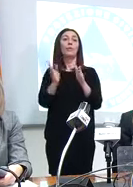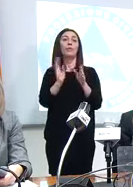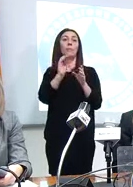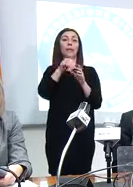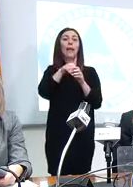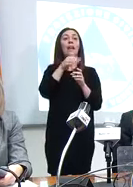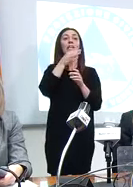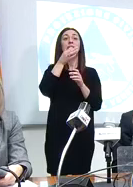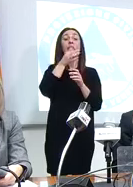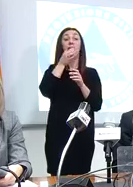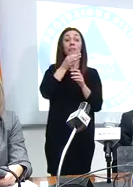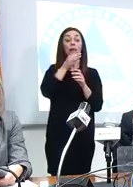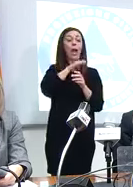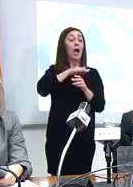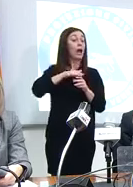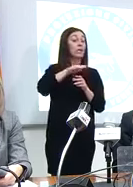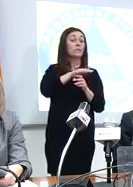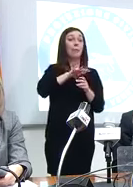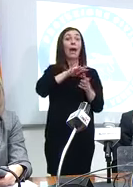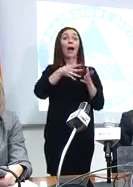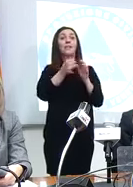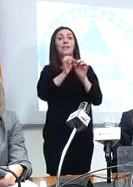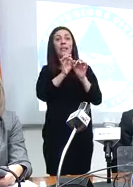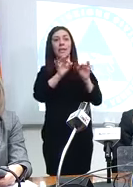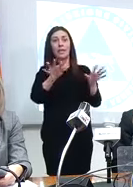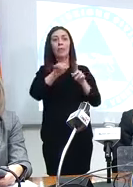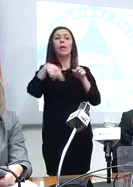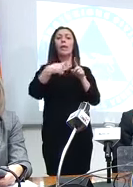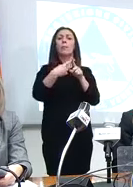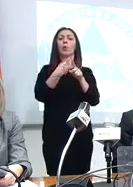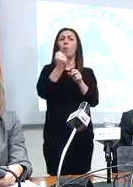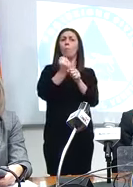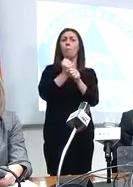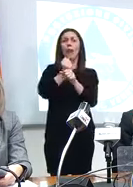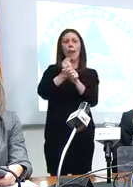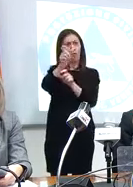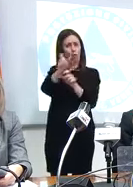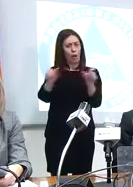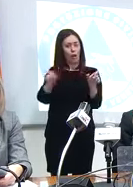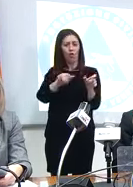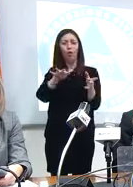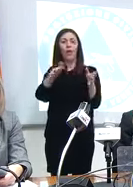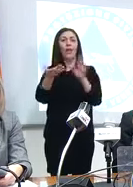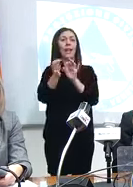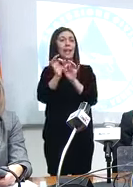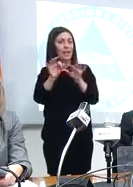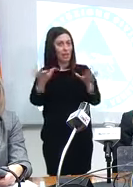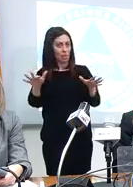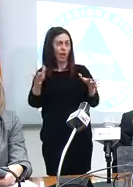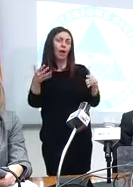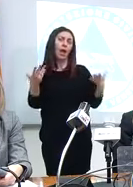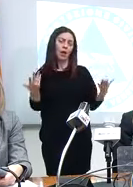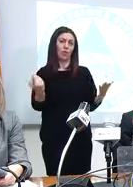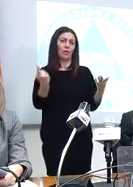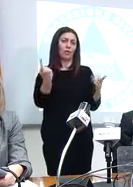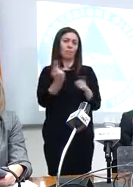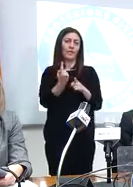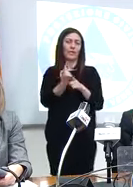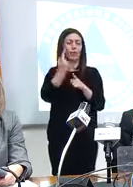che risorse e personale, ed è giusto che cominciamo a ragionare anche sulla ripresa